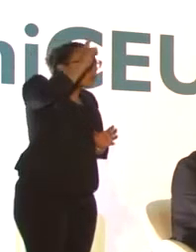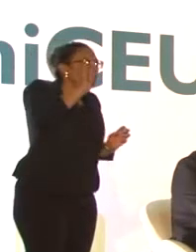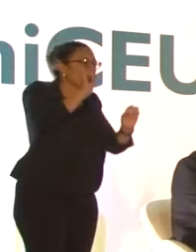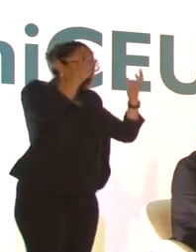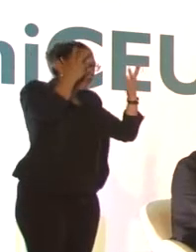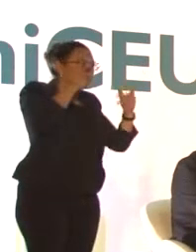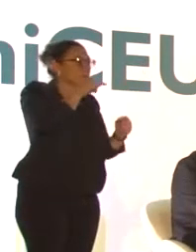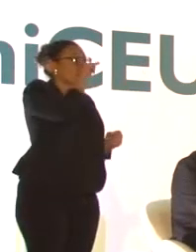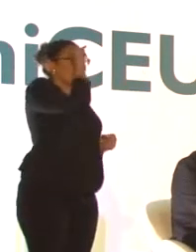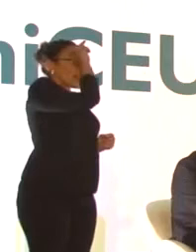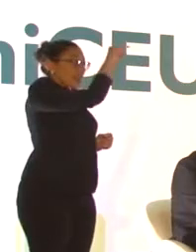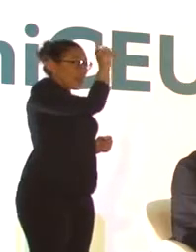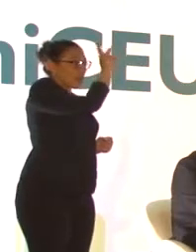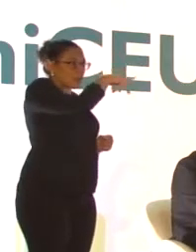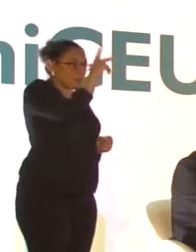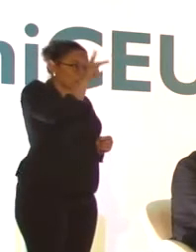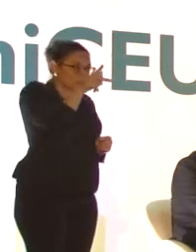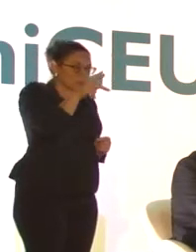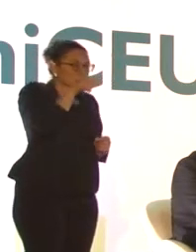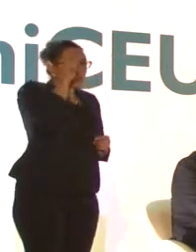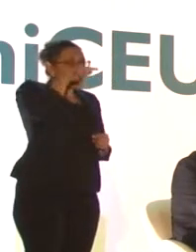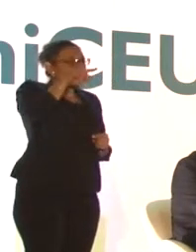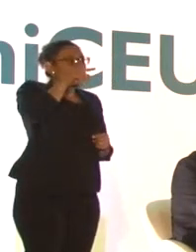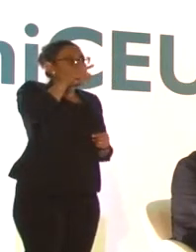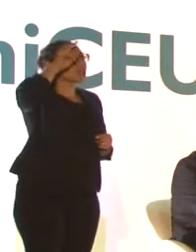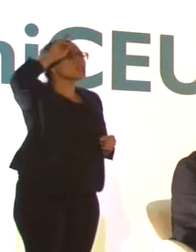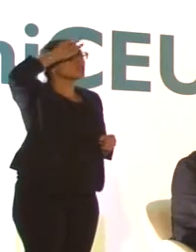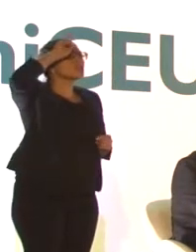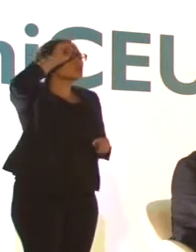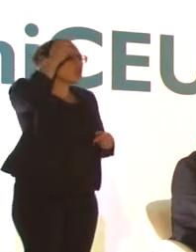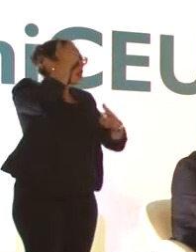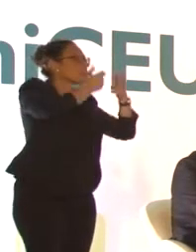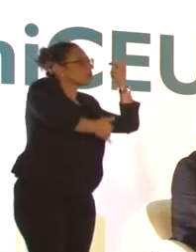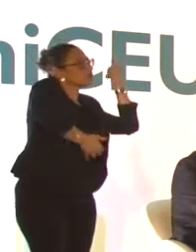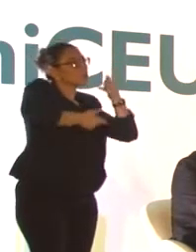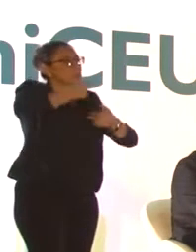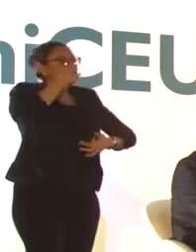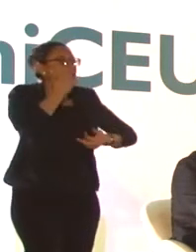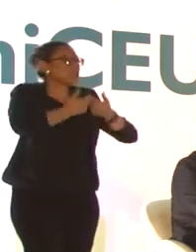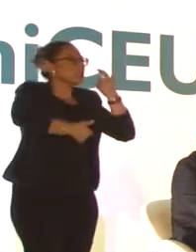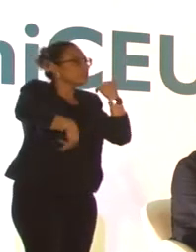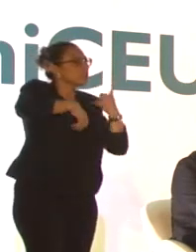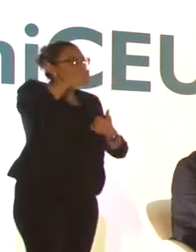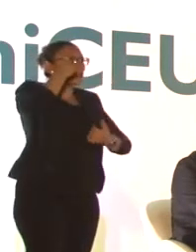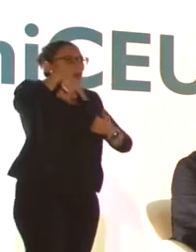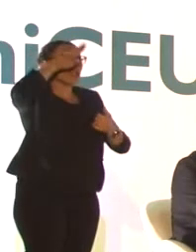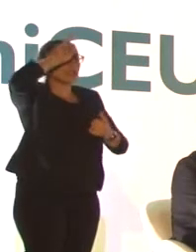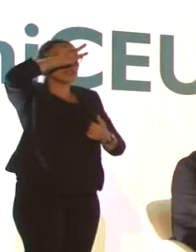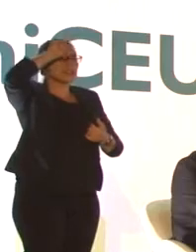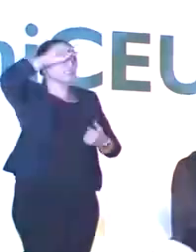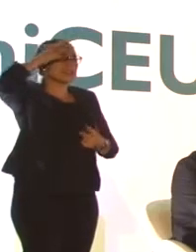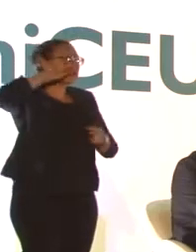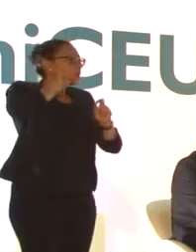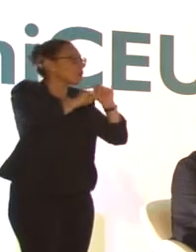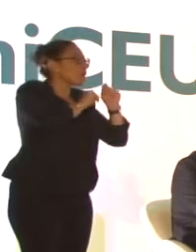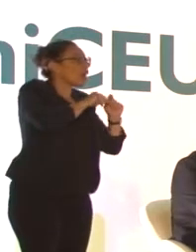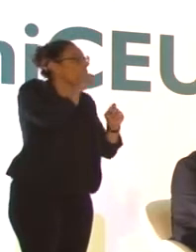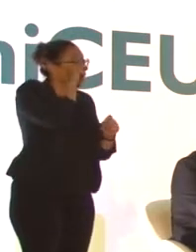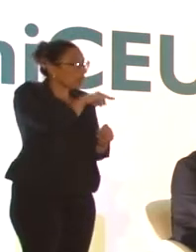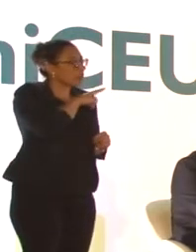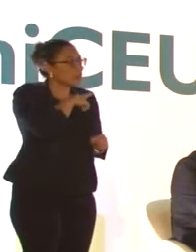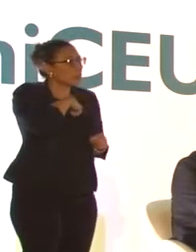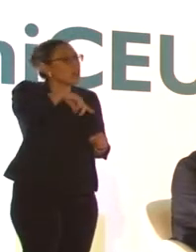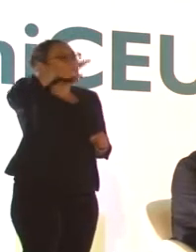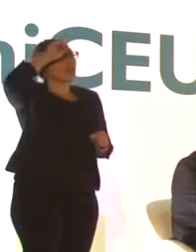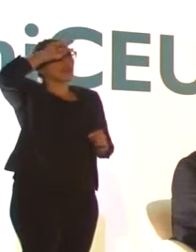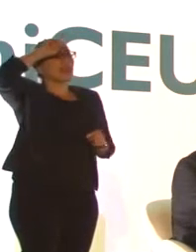né? Que ela, uma contadora de histórias, e aí ela fez uma contação de histórias, lembrando um fato que aconteceu há